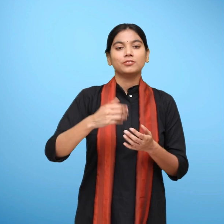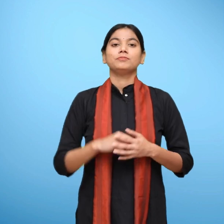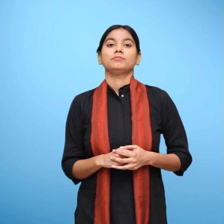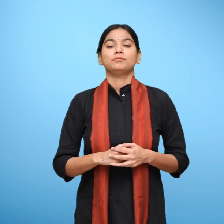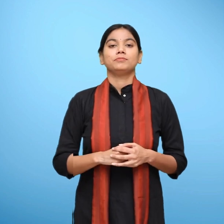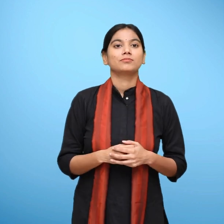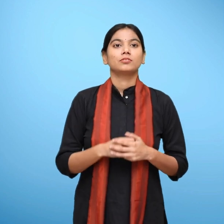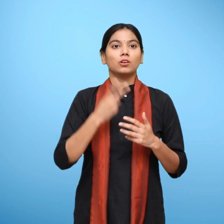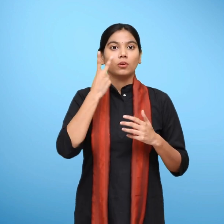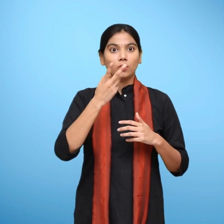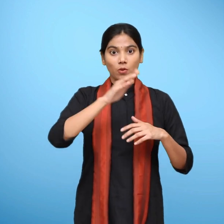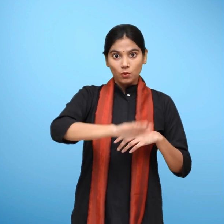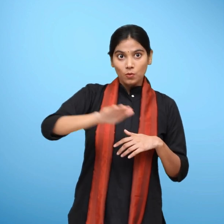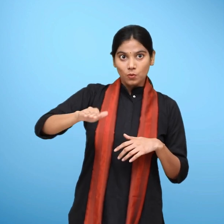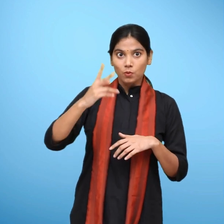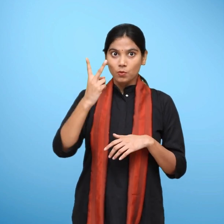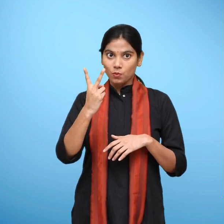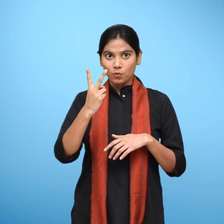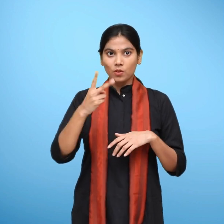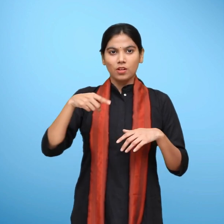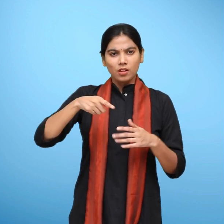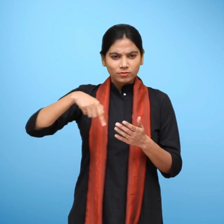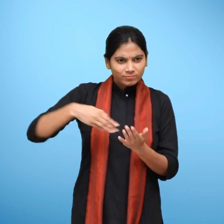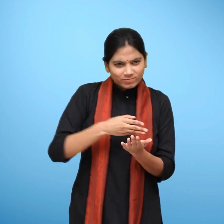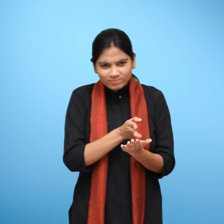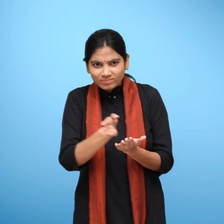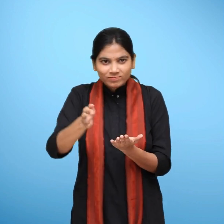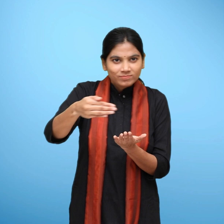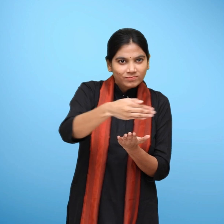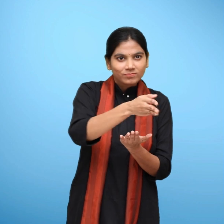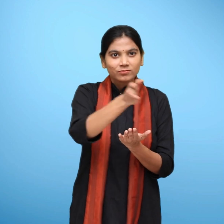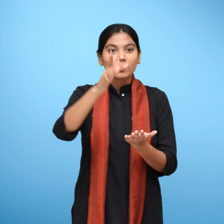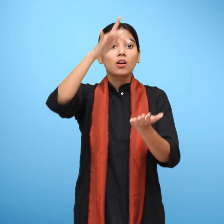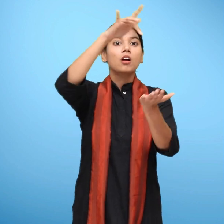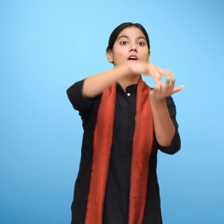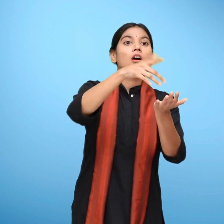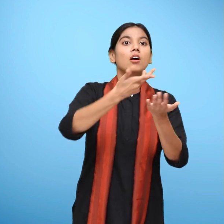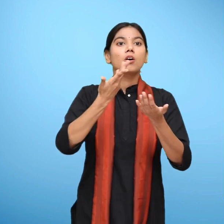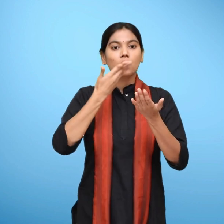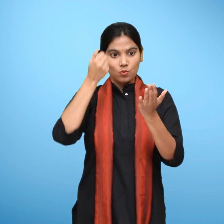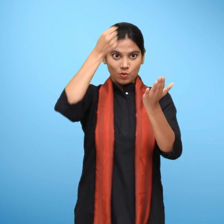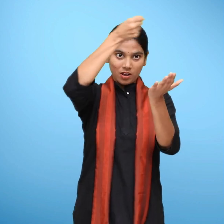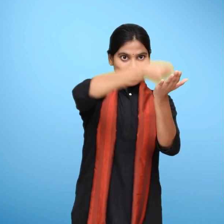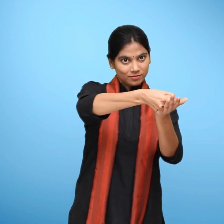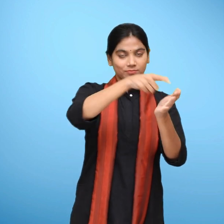पहेली दो बच्चे हैं जो एक भूल भुलैया पार करके स्कूल जाने का प्रयास कर रहे